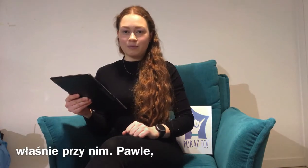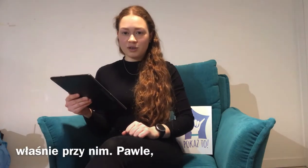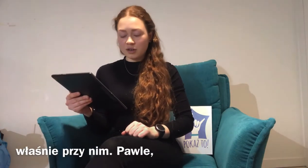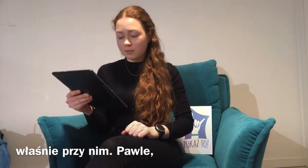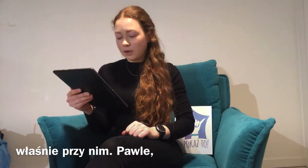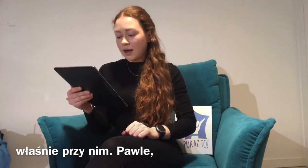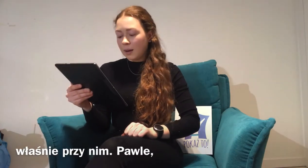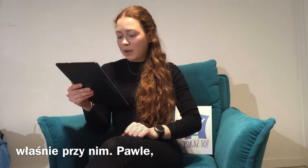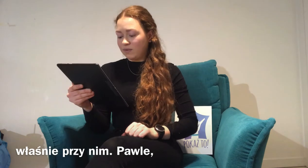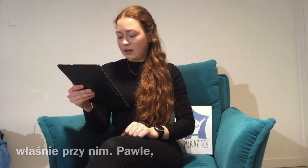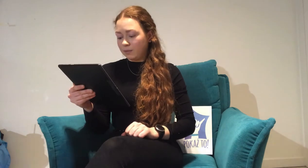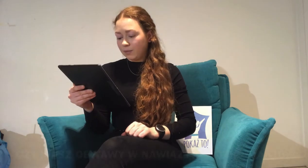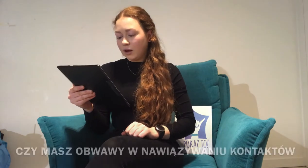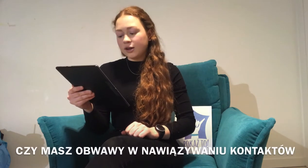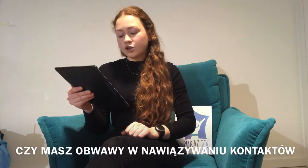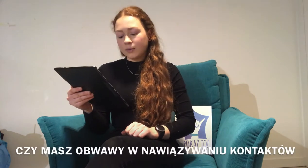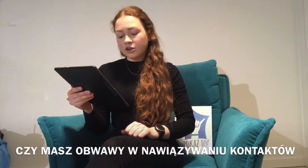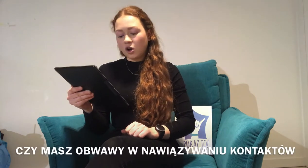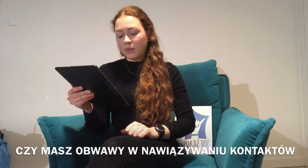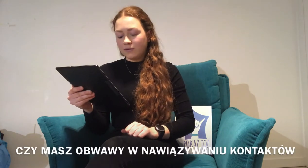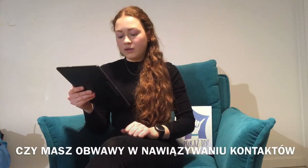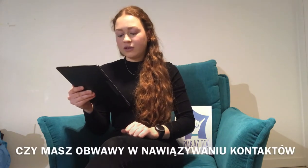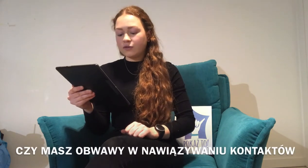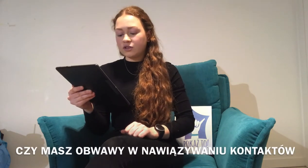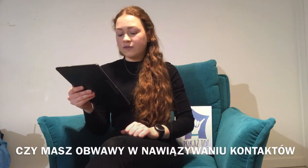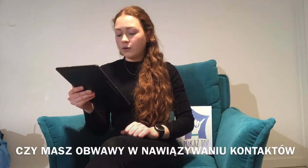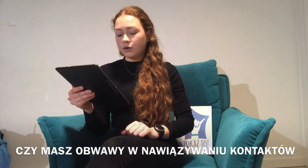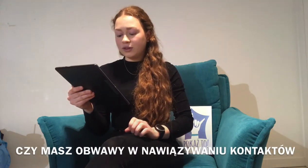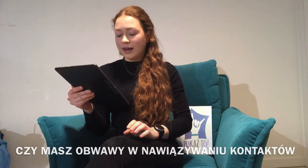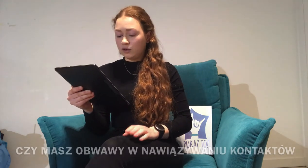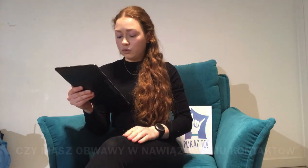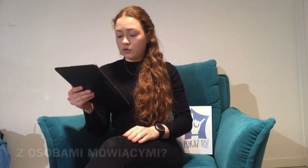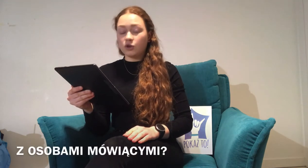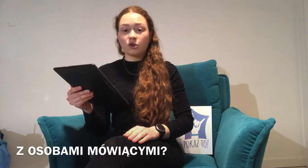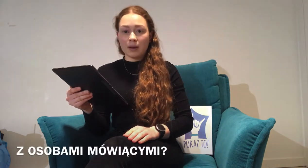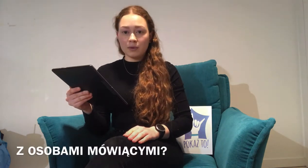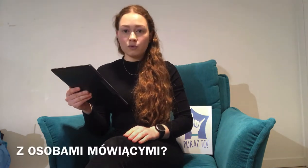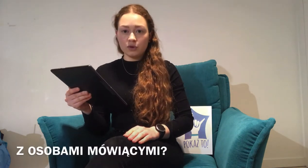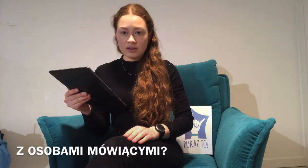nim. Pawle, czy masz obawy w nawiązywaniu kontaktów z osobami mówiącymi?